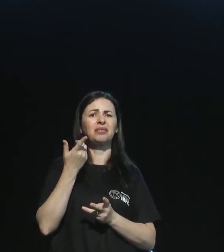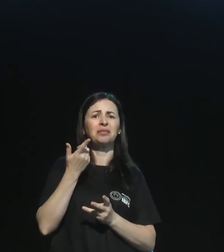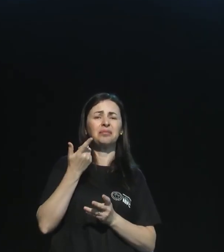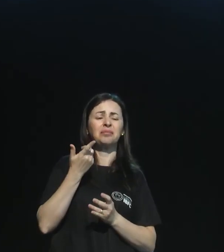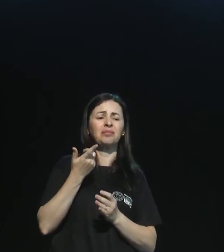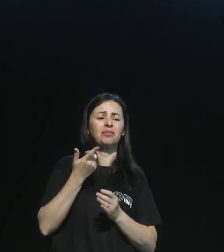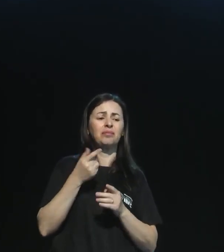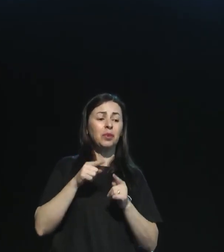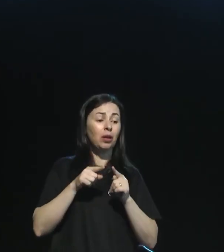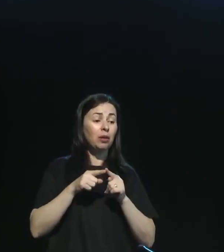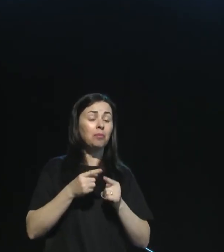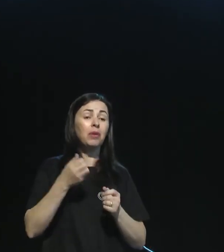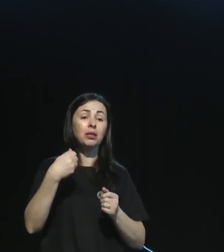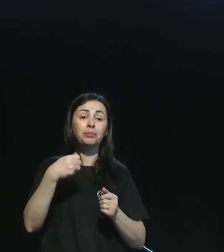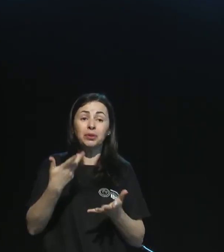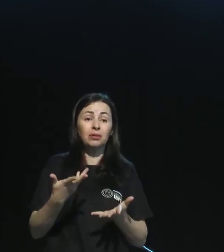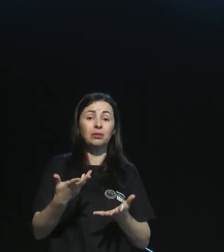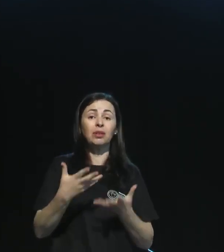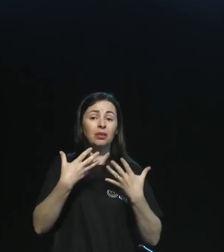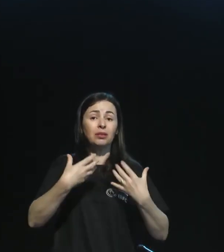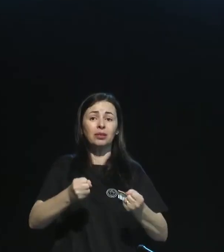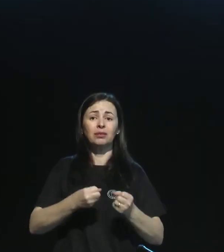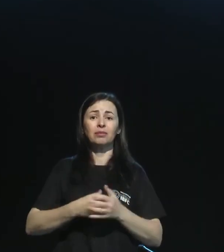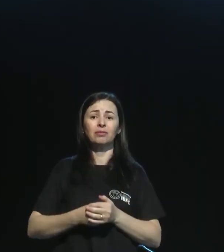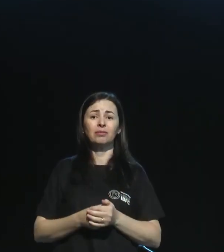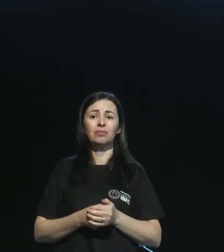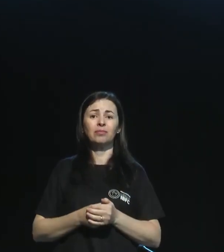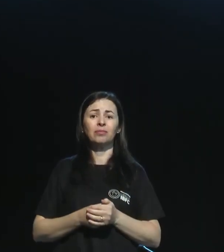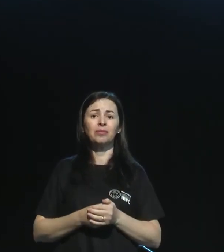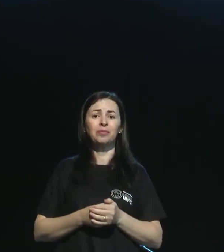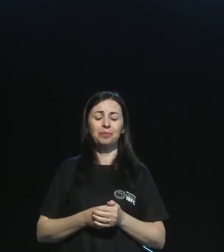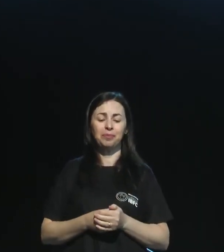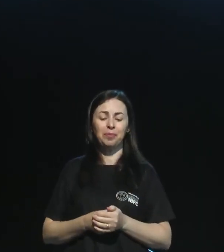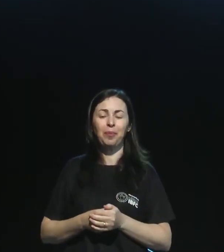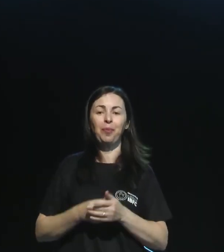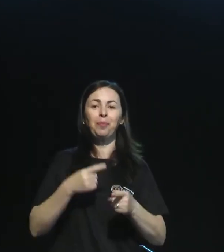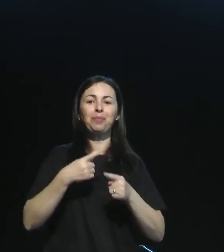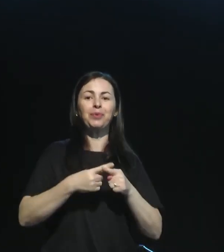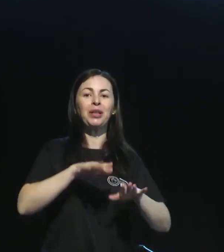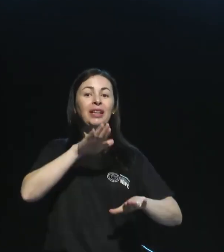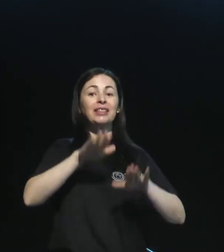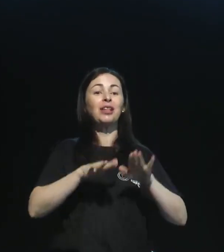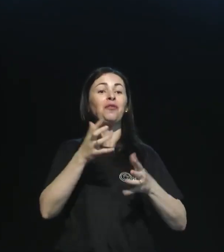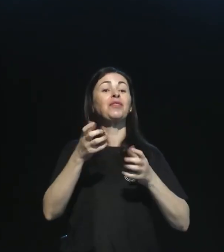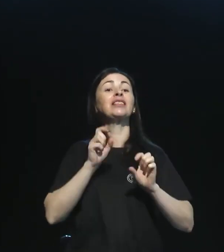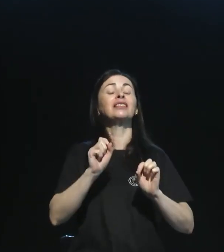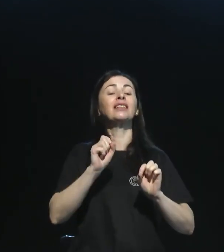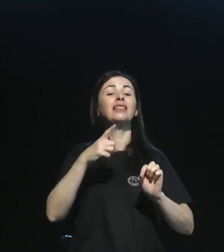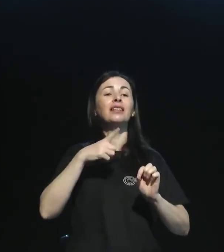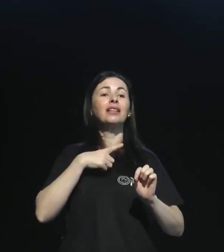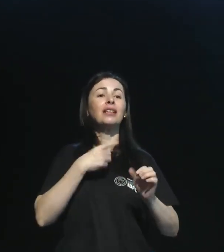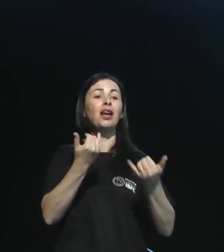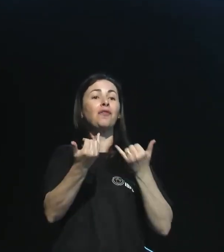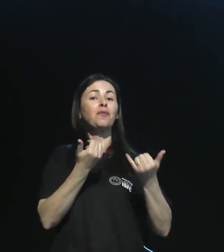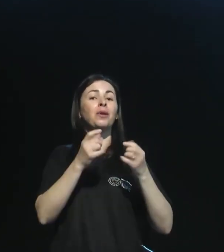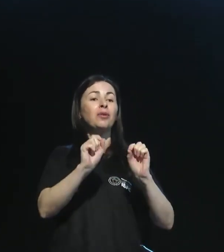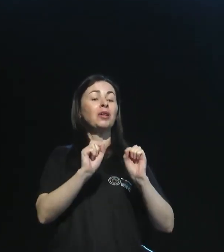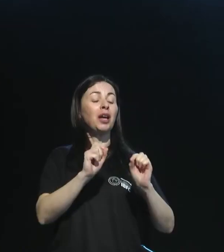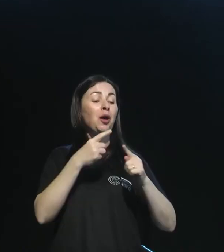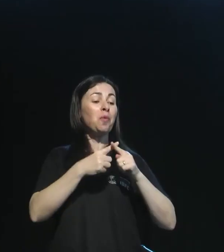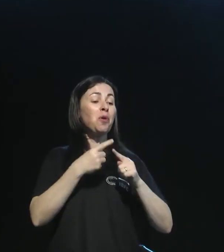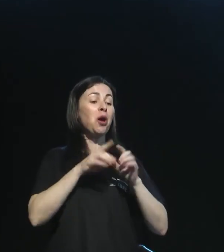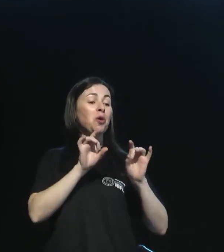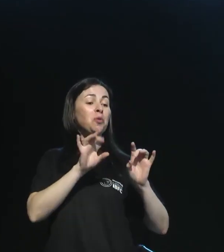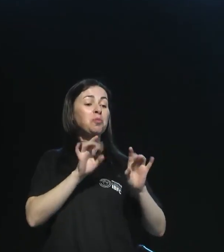Mas é o que você precisa ouvir. Talvez você queira ouvir: eu só estou olhando um pouco. Eu não estou